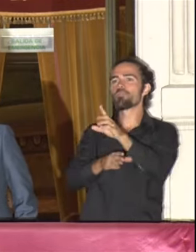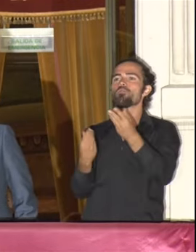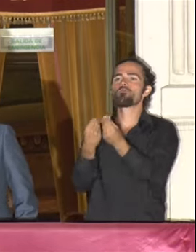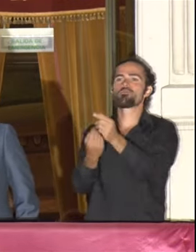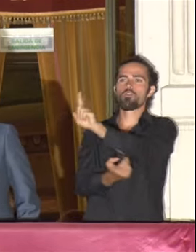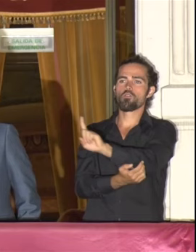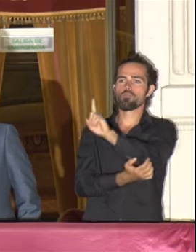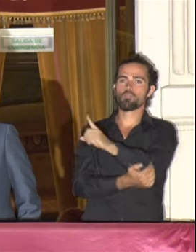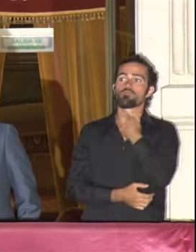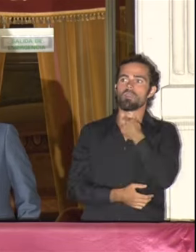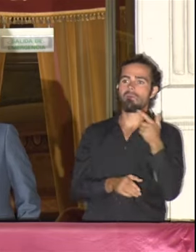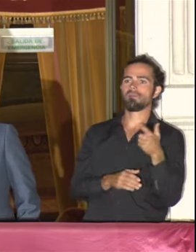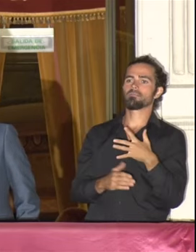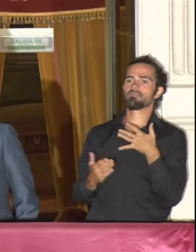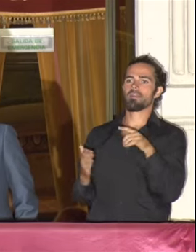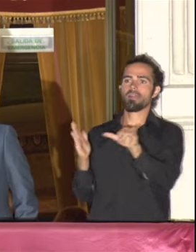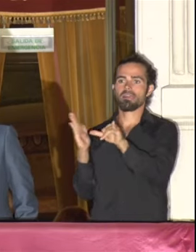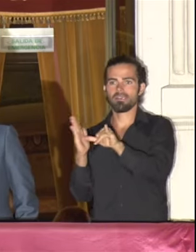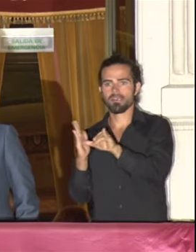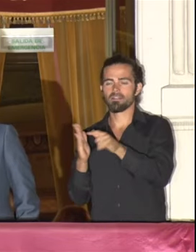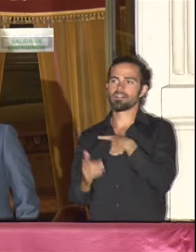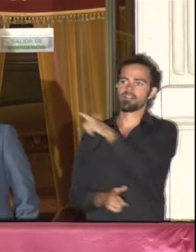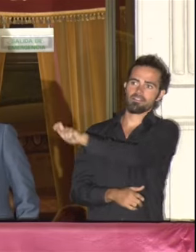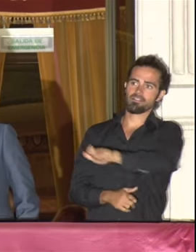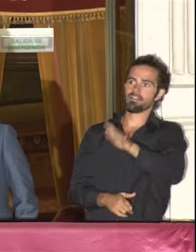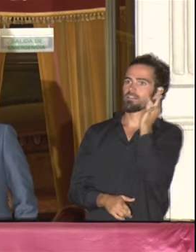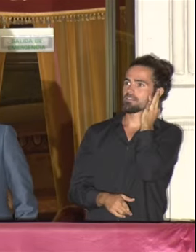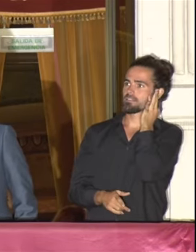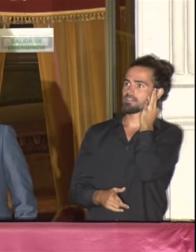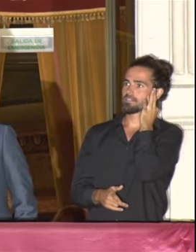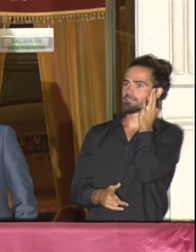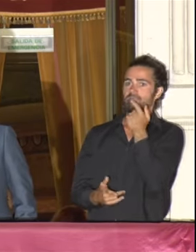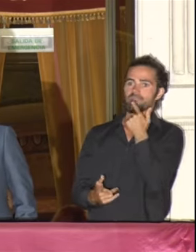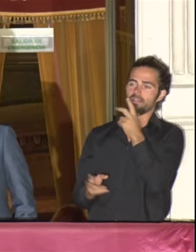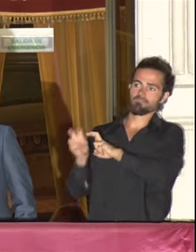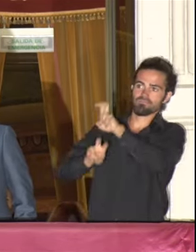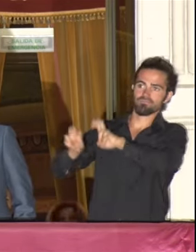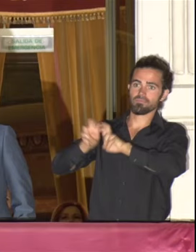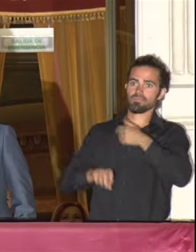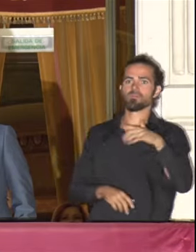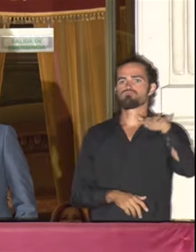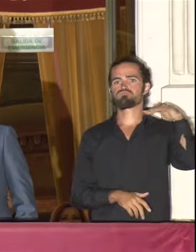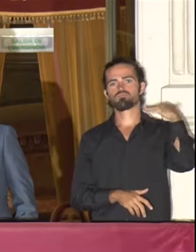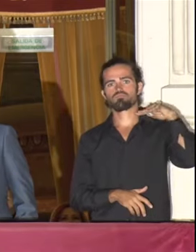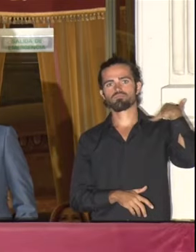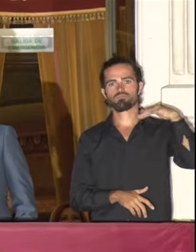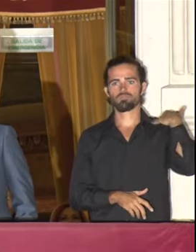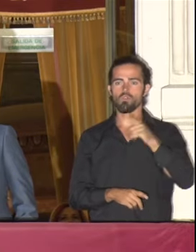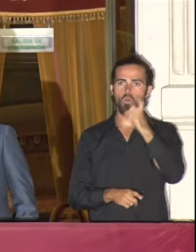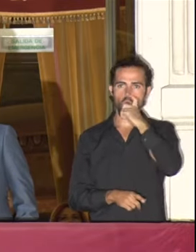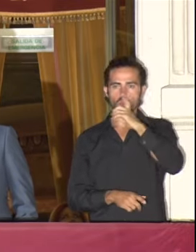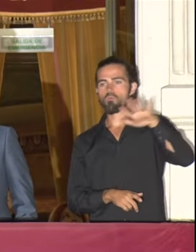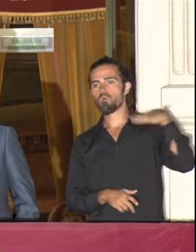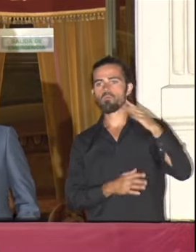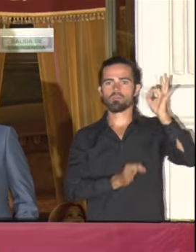junio, en septiembre me suspendieron también, me fundió la feria, no pude, entonces estábamos antes